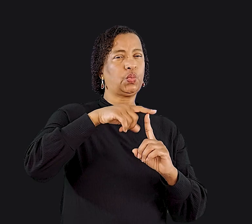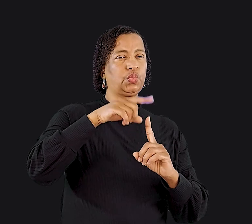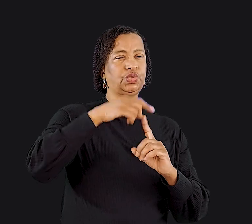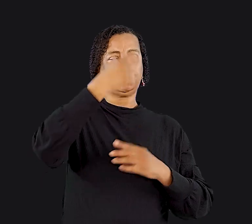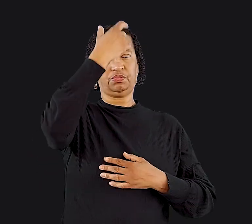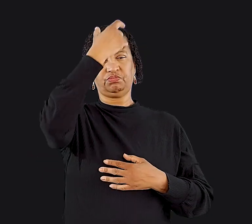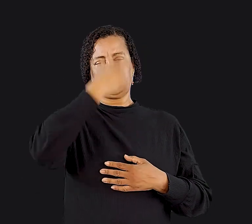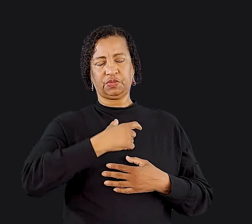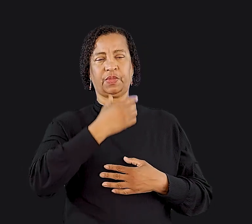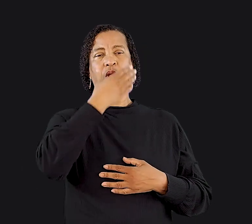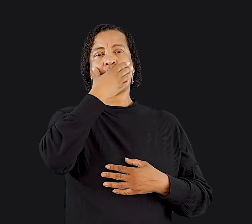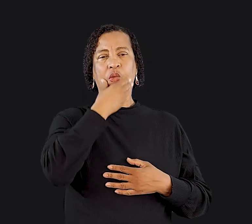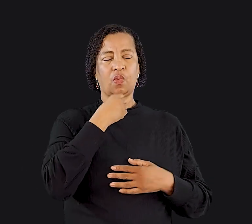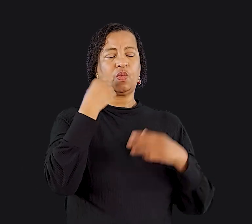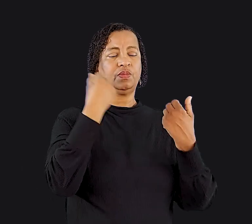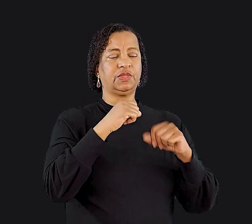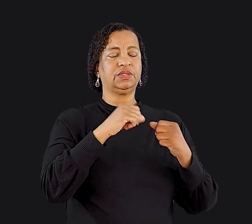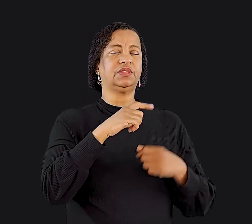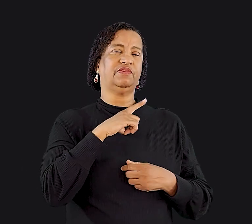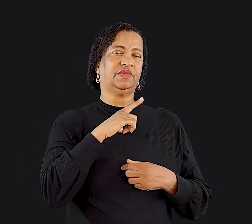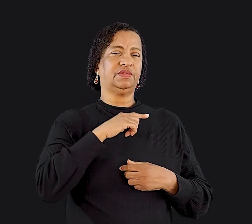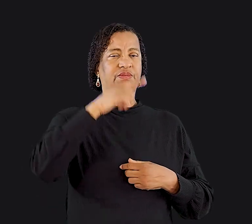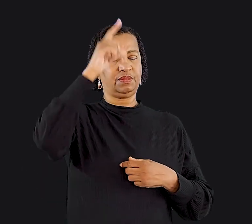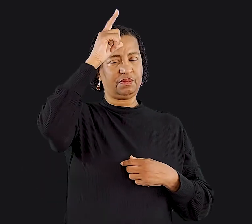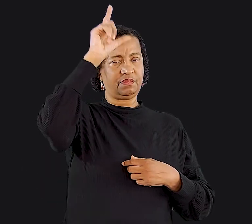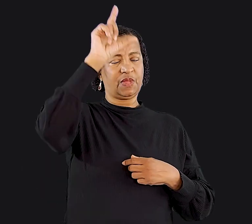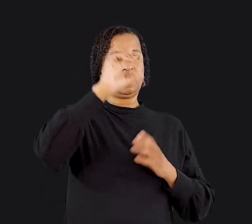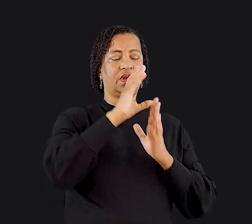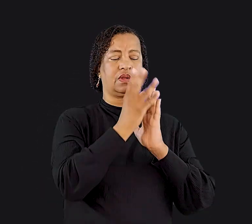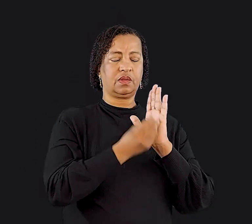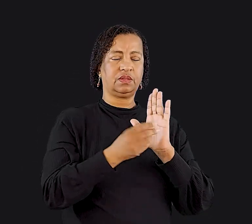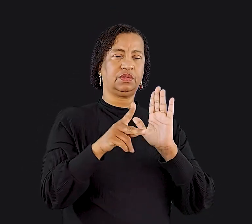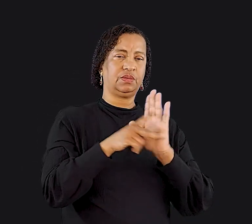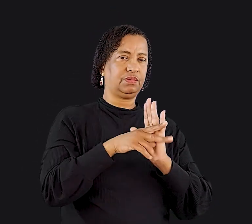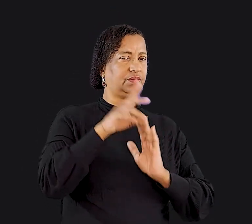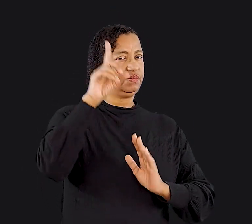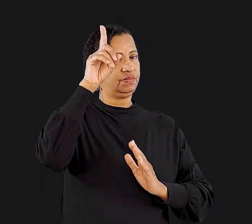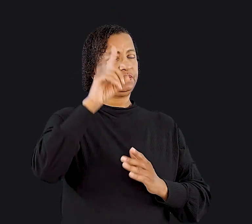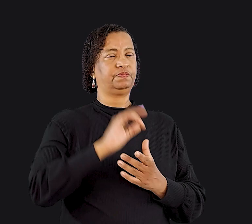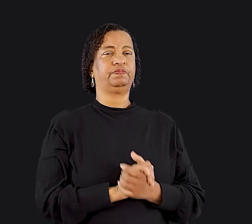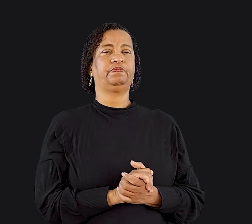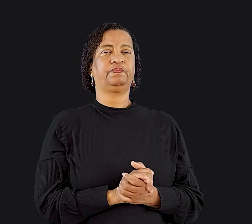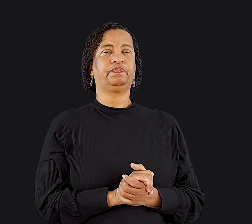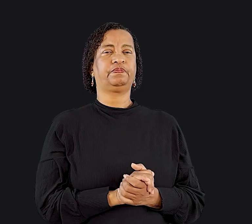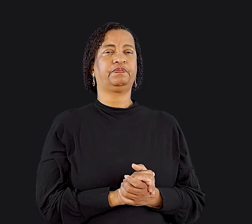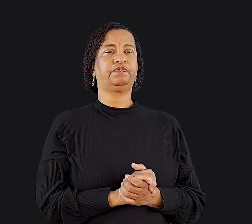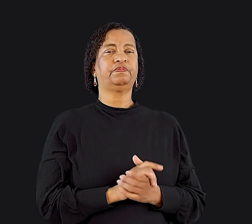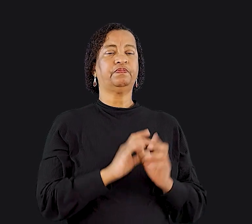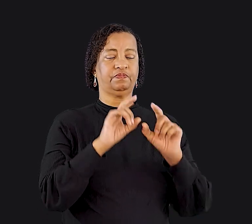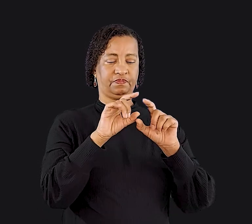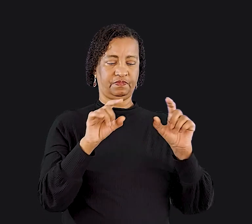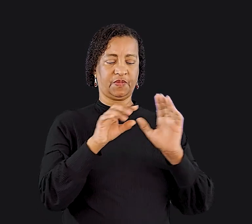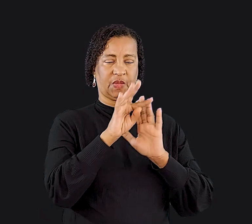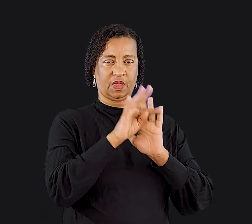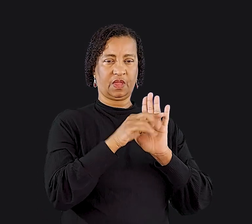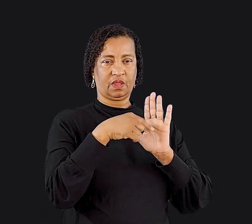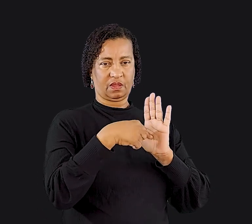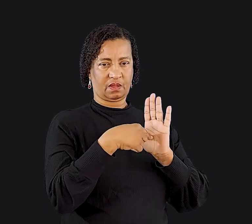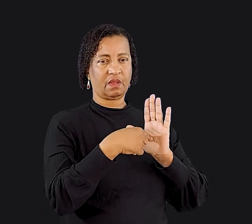caráter que o homem de Deus deveria ter para liderar a igreja de Deus. Esse trecho, a respeito dos